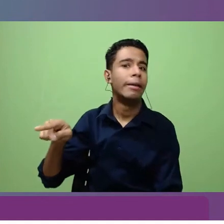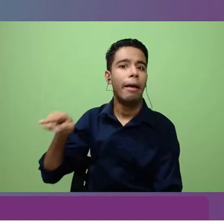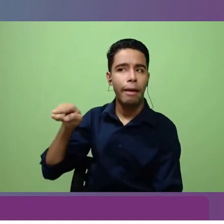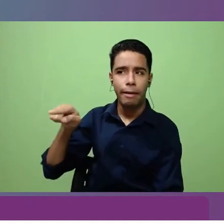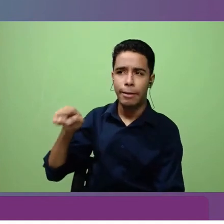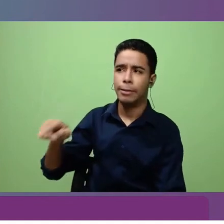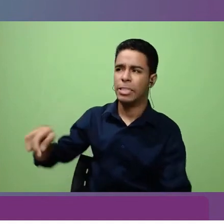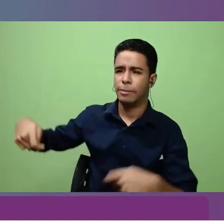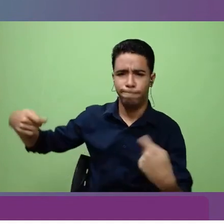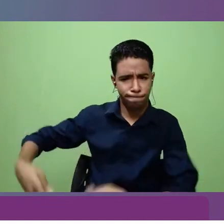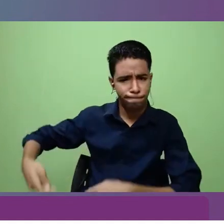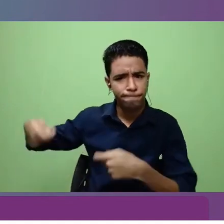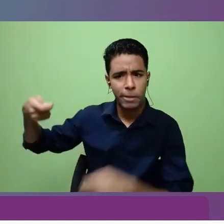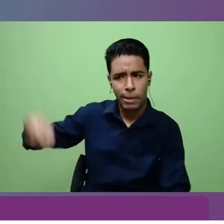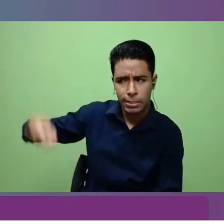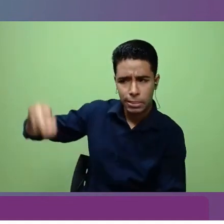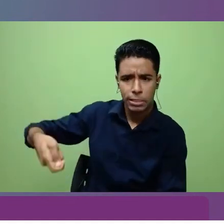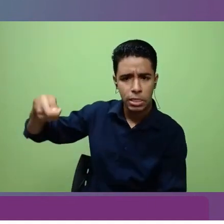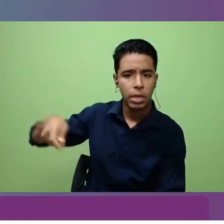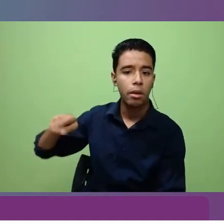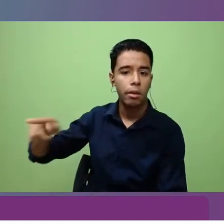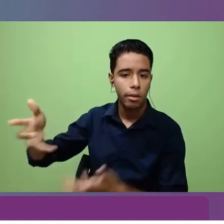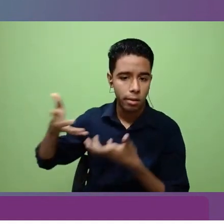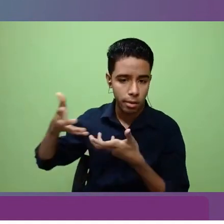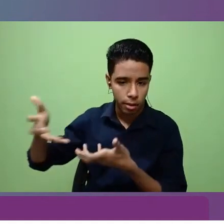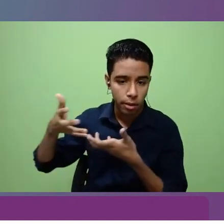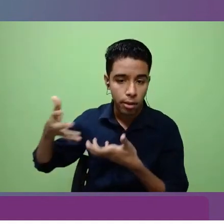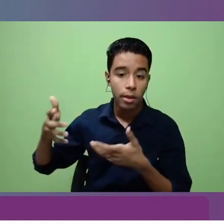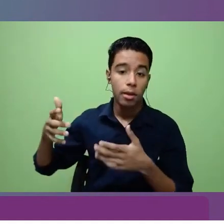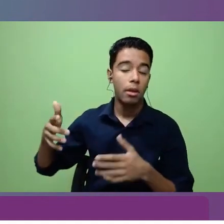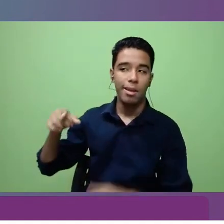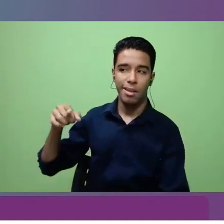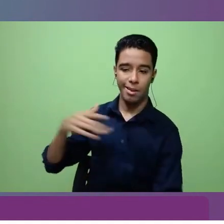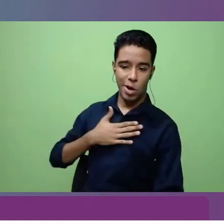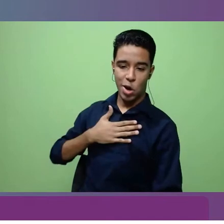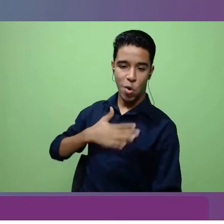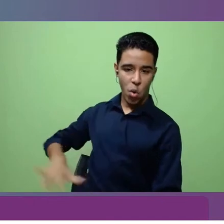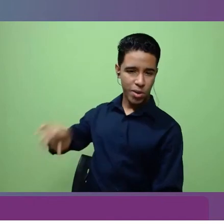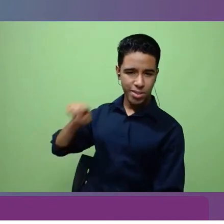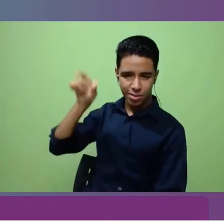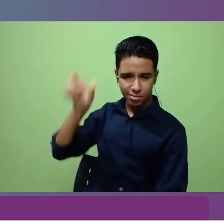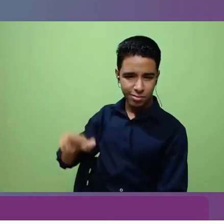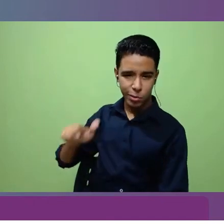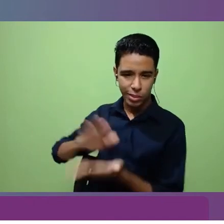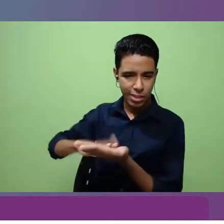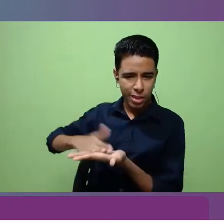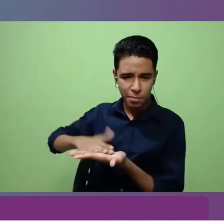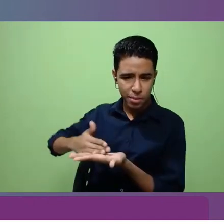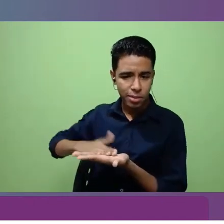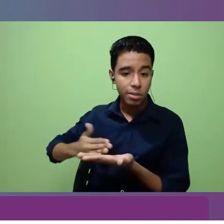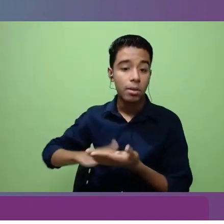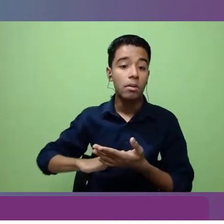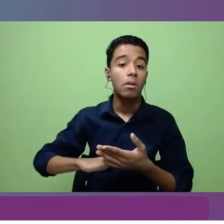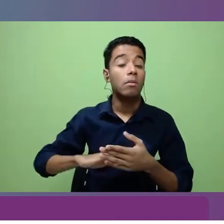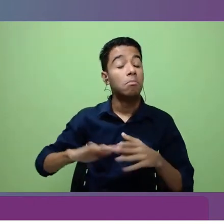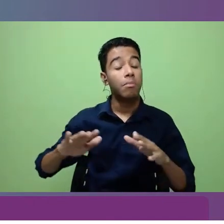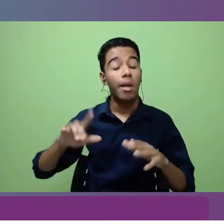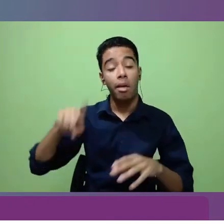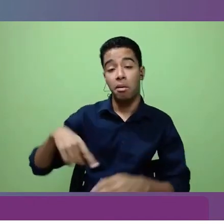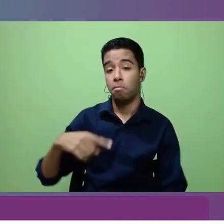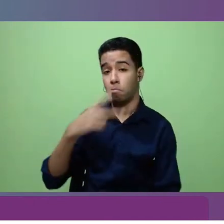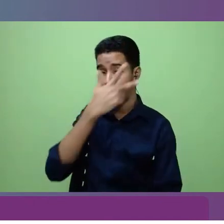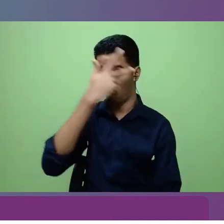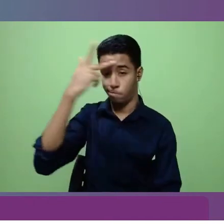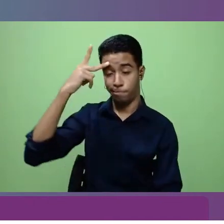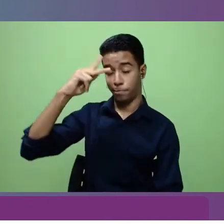de tradução, isso não é uma questão dos estudos da tradução, isso é uma questão de relacionamento interpessoal. Se o surdo não vai com a sua cara, não adianta,